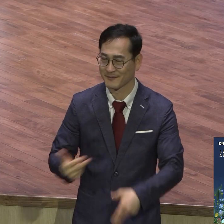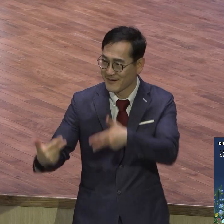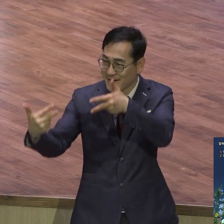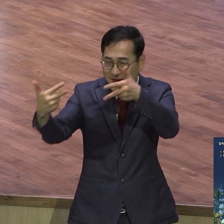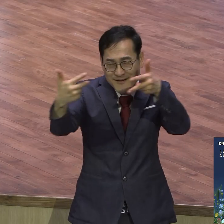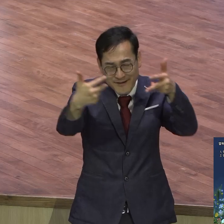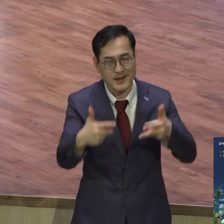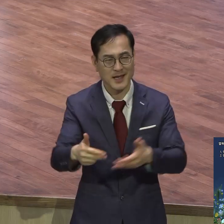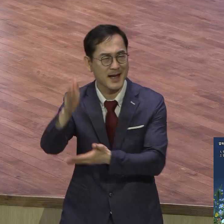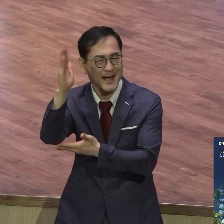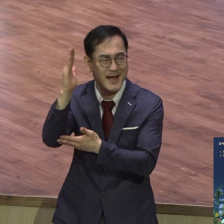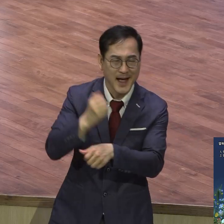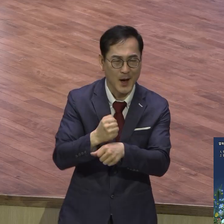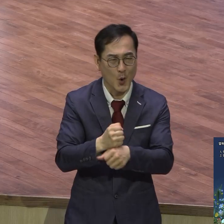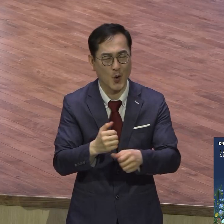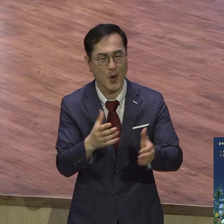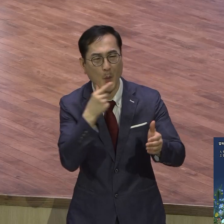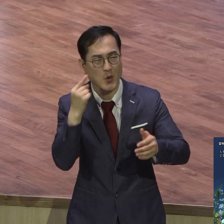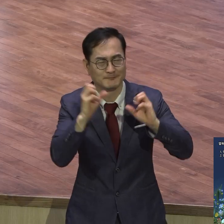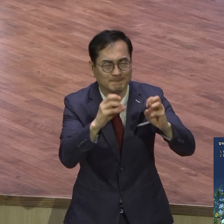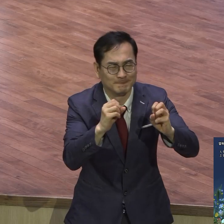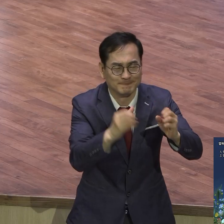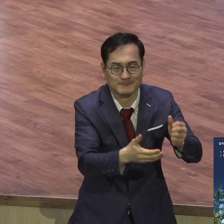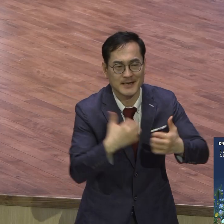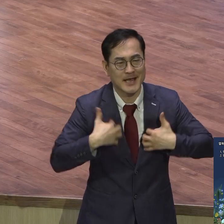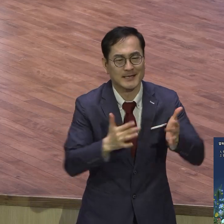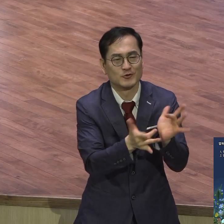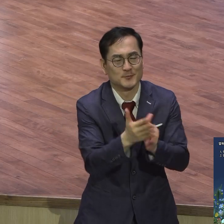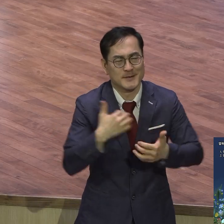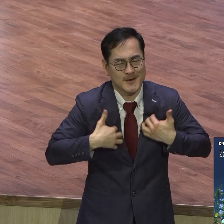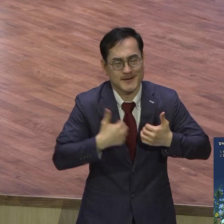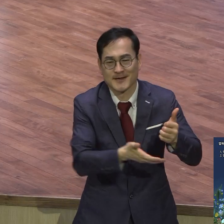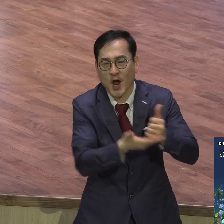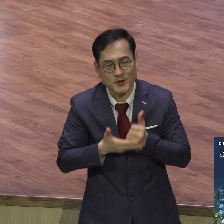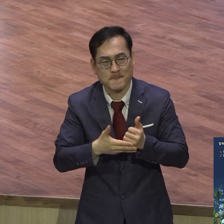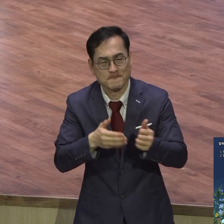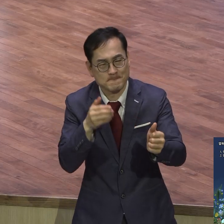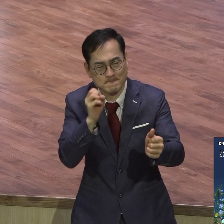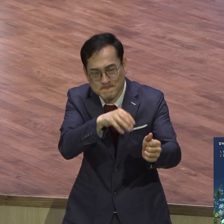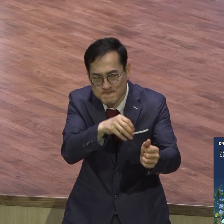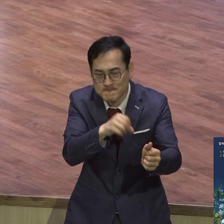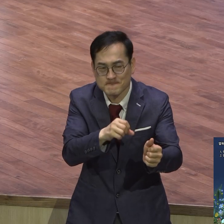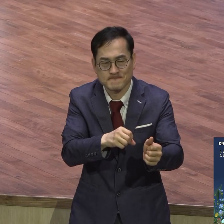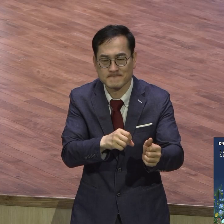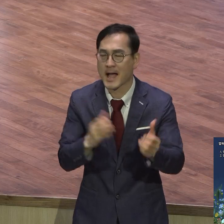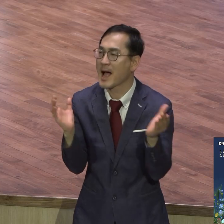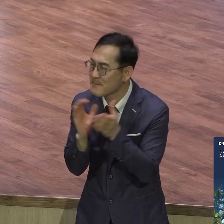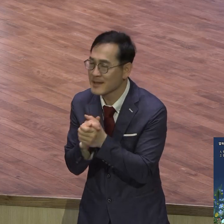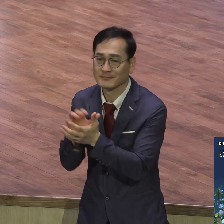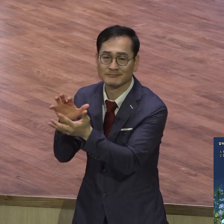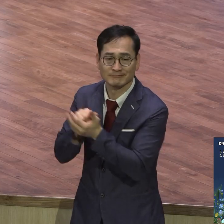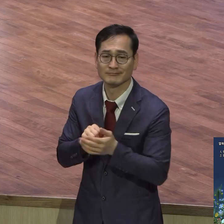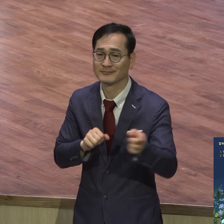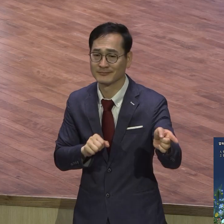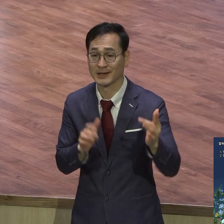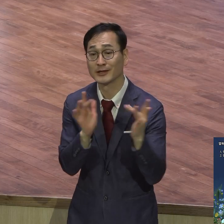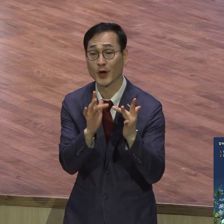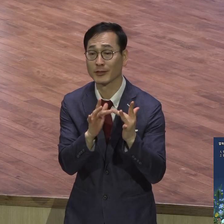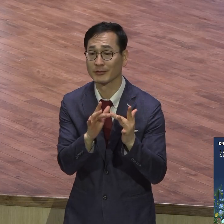여러분이 일인일 교회와 운동을 위해서 기도하고 있고 불신 영혼들 평생 삶 속에서 다양한 방법으로